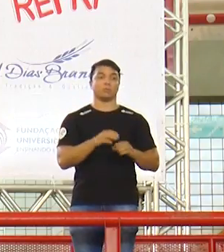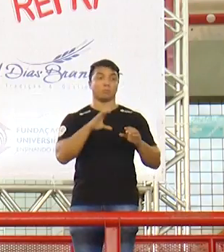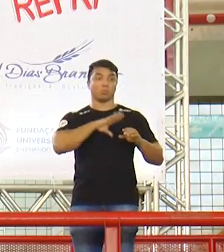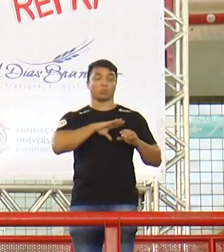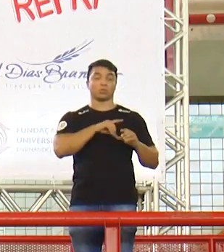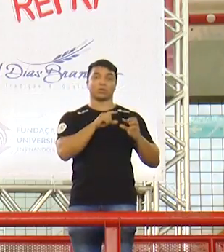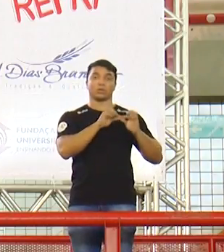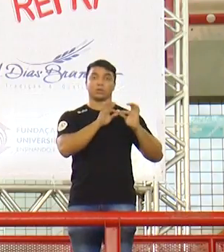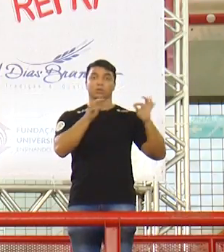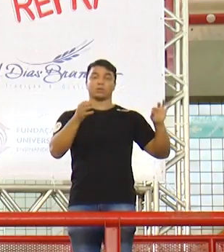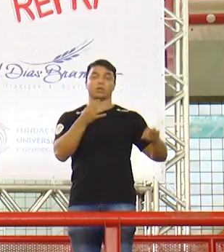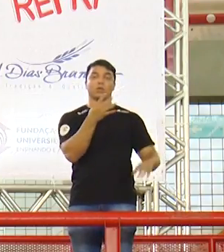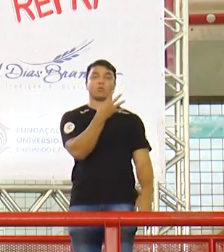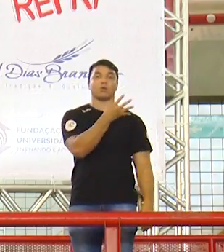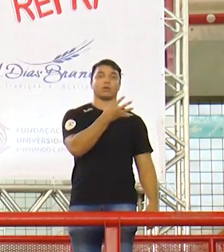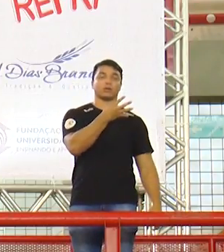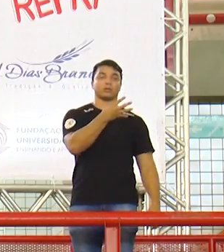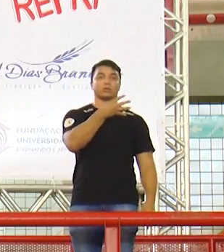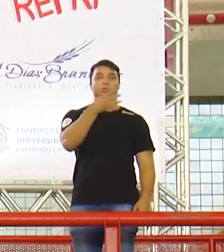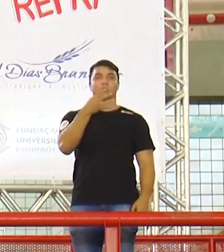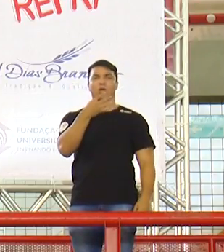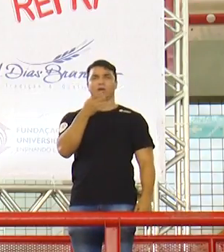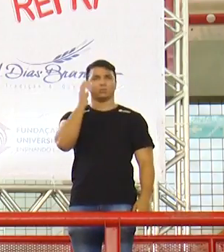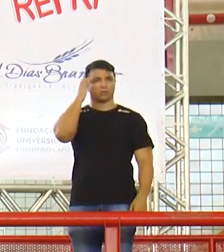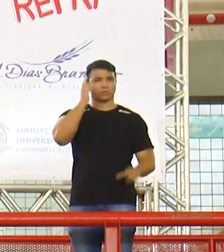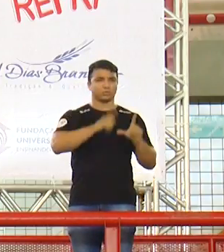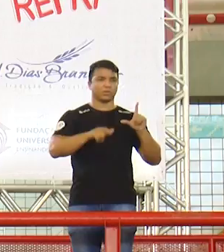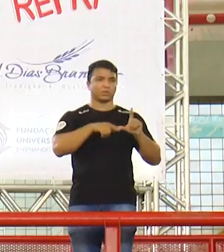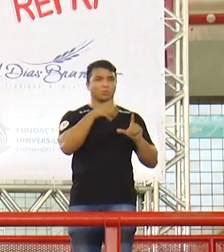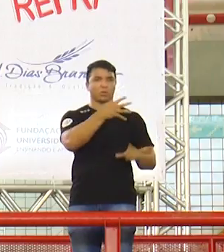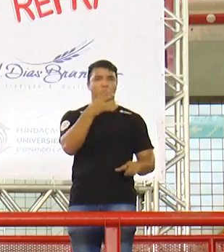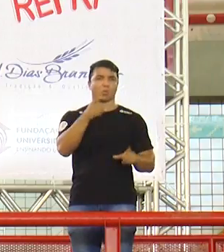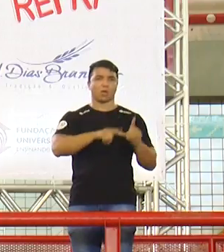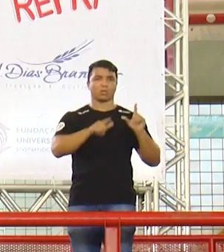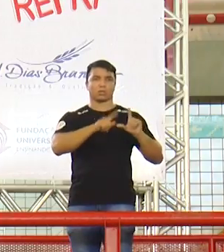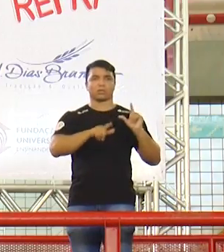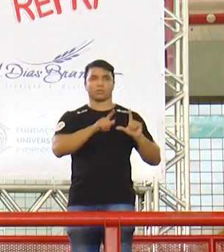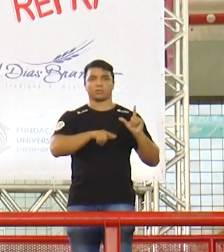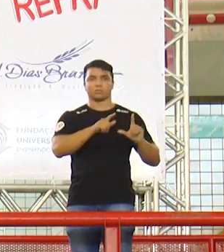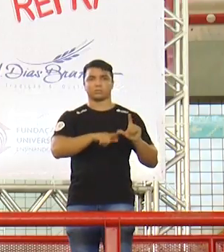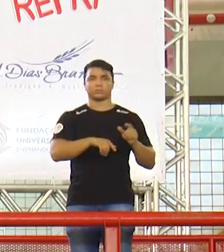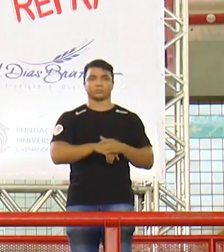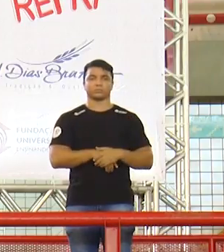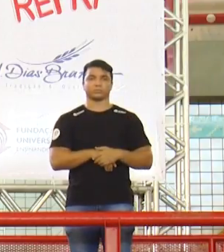da língua portuguesa tem 44 letras, se eu não me engano.